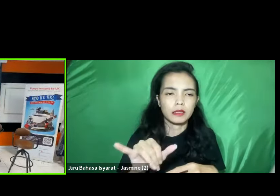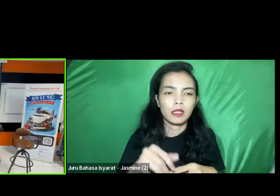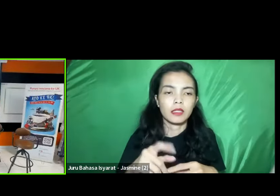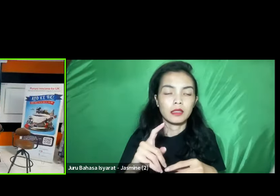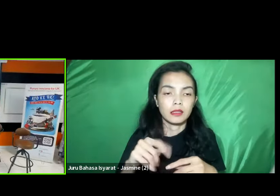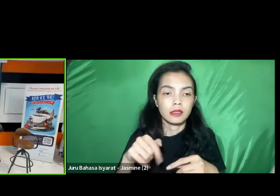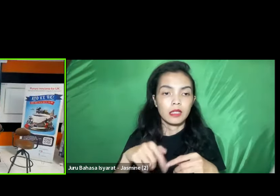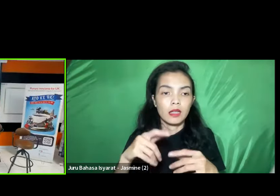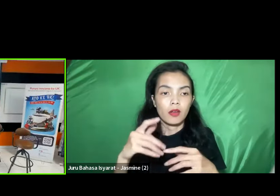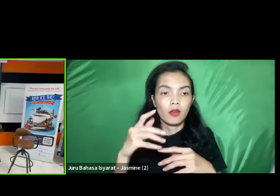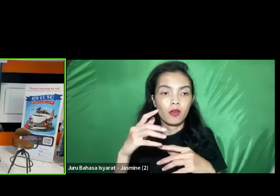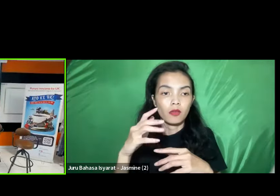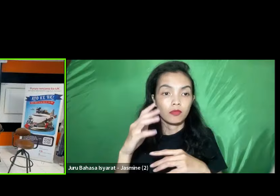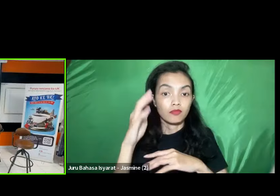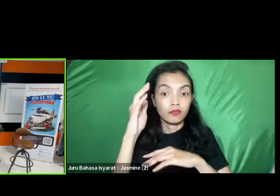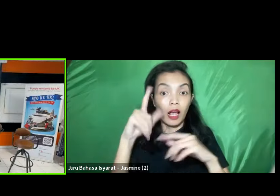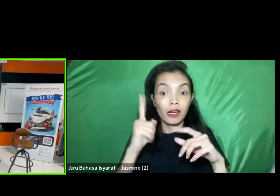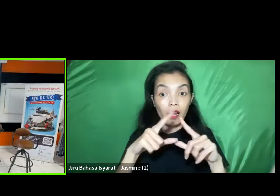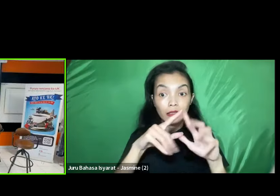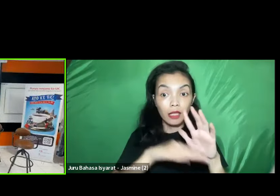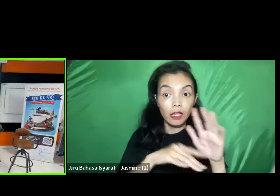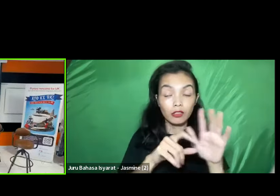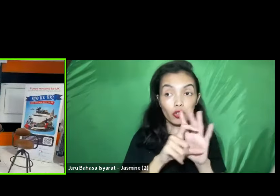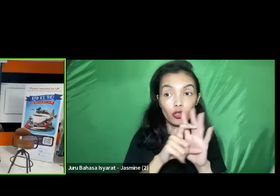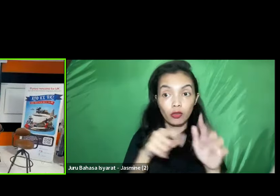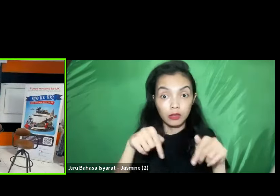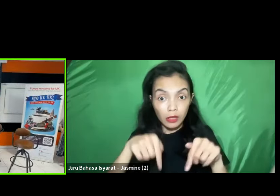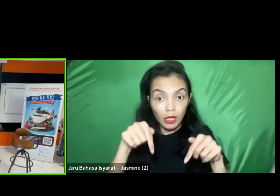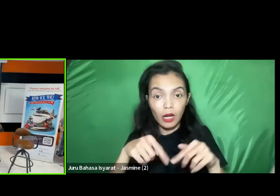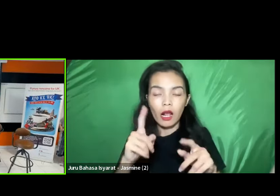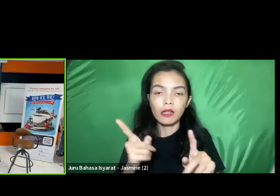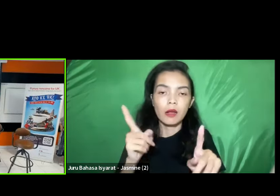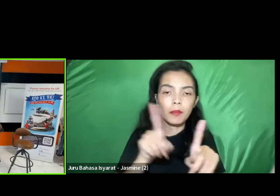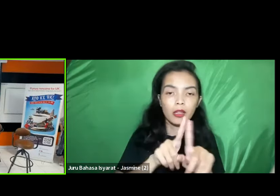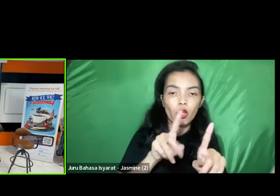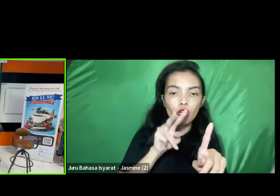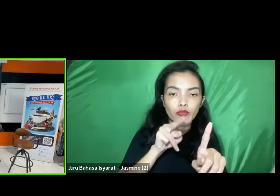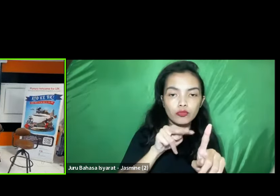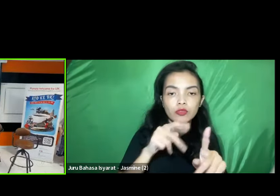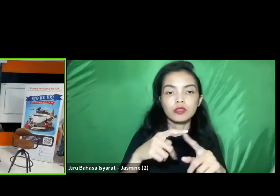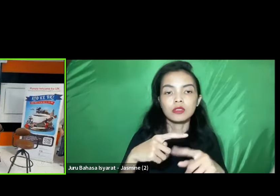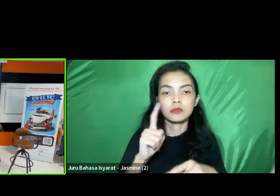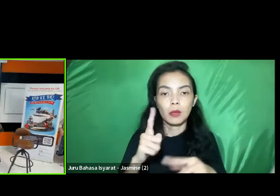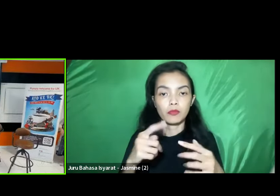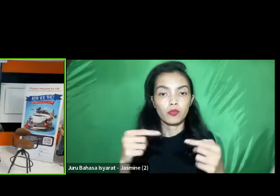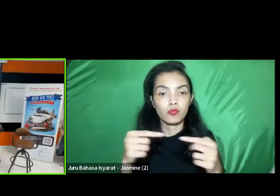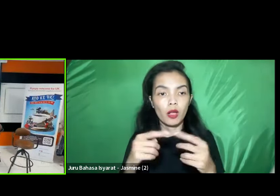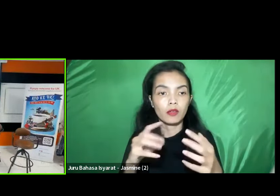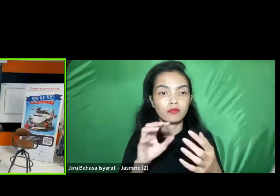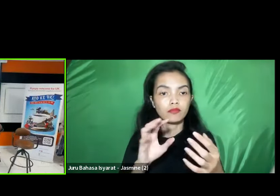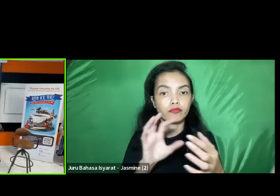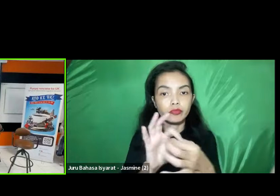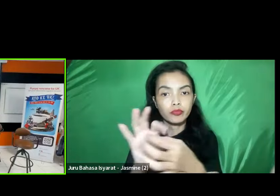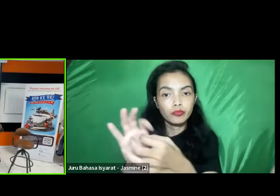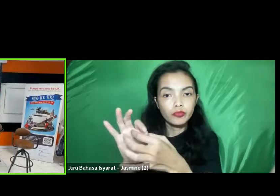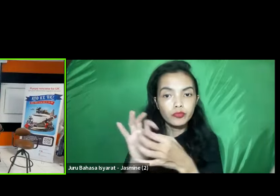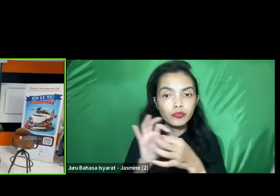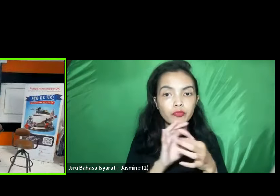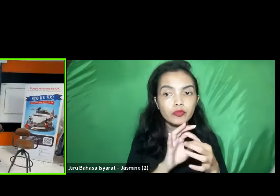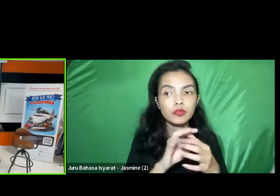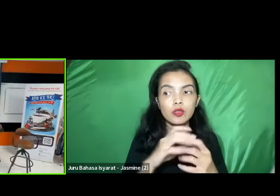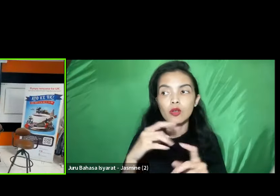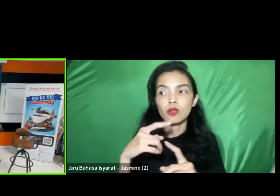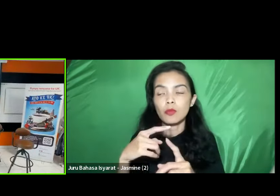mentor-mentornya pada datang gitu karena memang eh salah satunya ada networking dan juga keep in touch melalui acara-acara seperti ini gitu dan